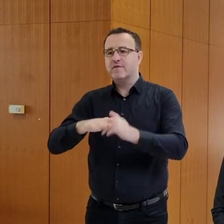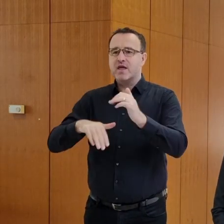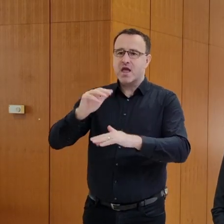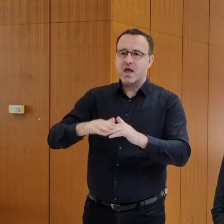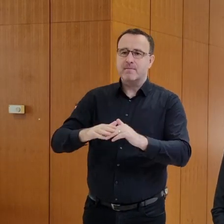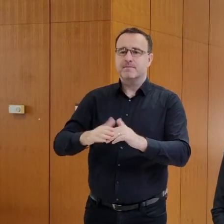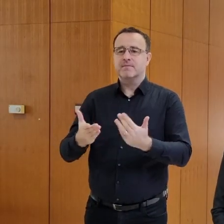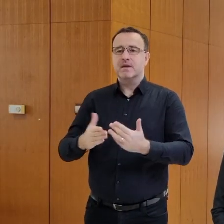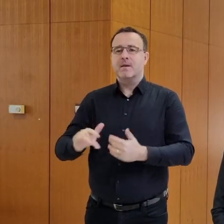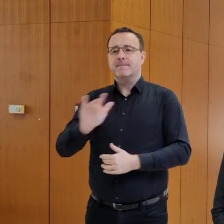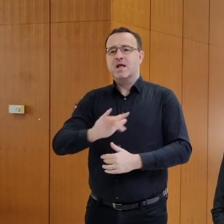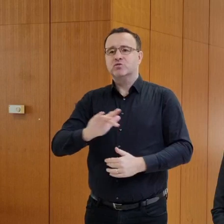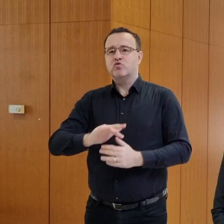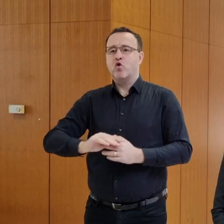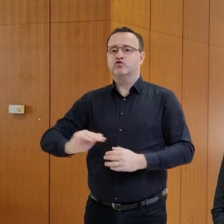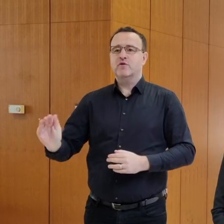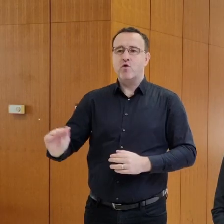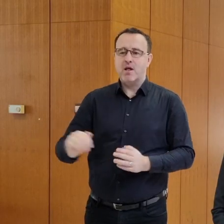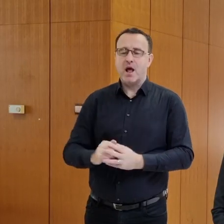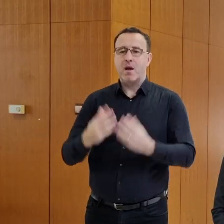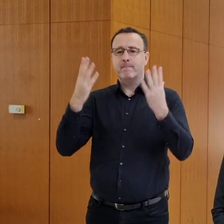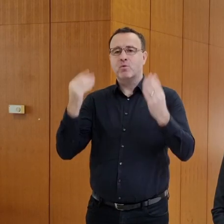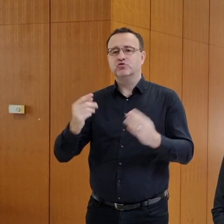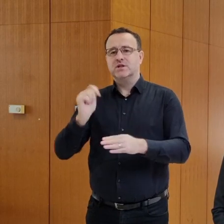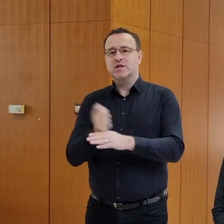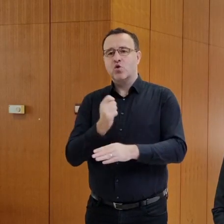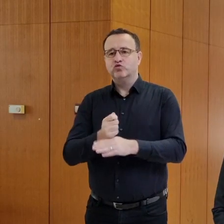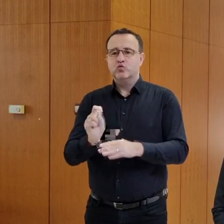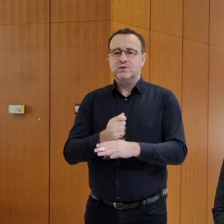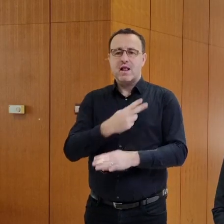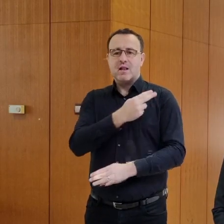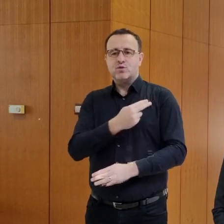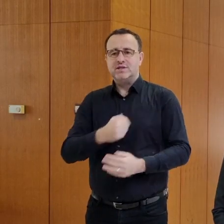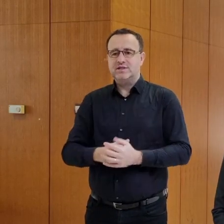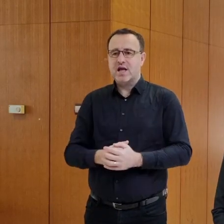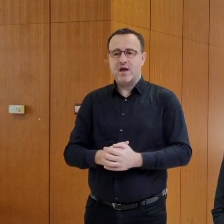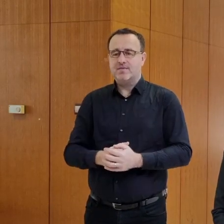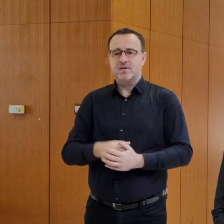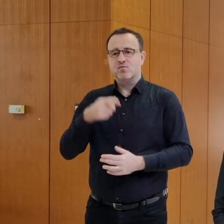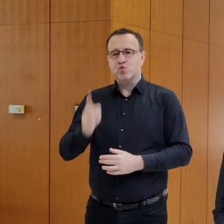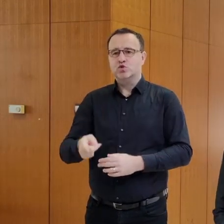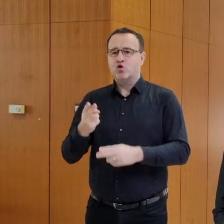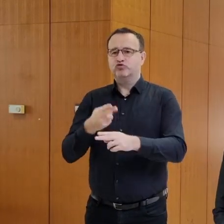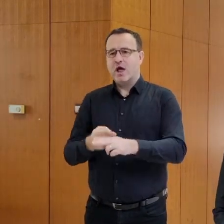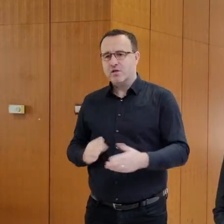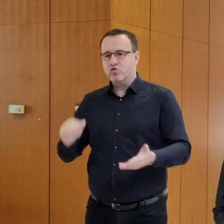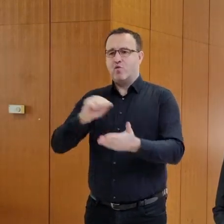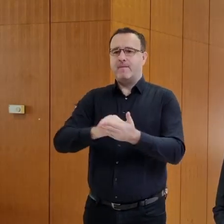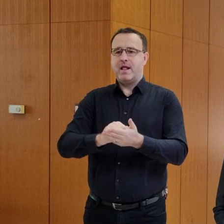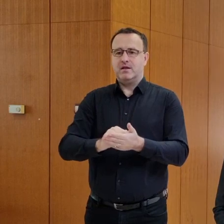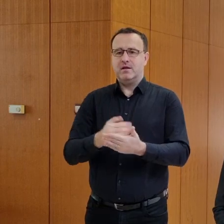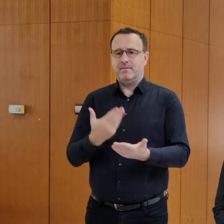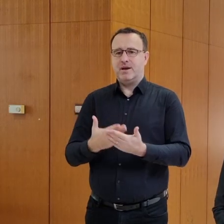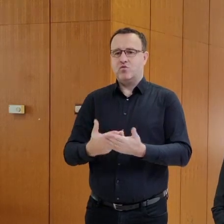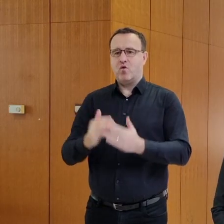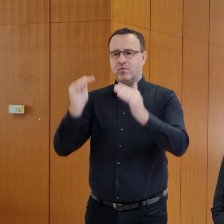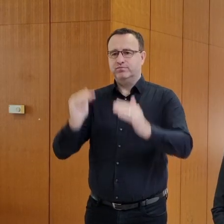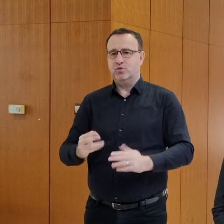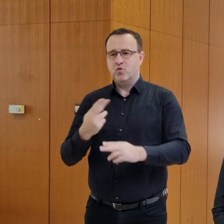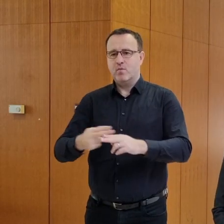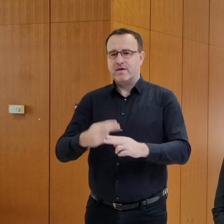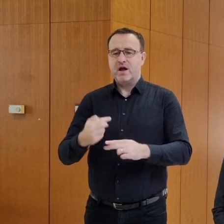miest v škôlkach, alebo počet zrekonštruovaných nemocničných postelí, tak by na to musel doplácať štátny rozpočet. Toto sa nám